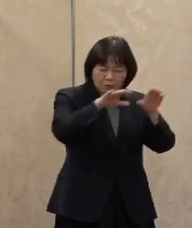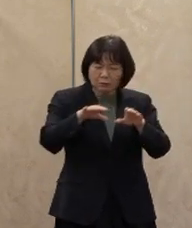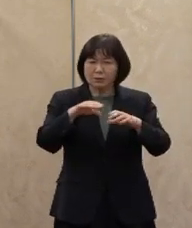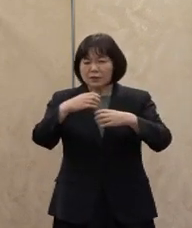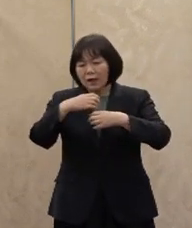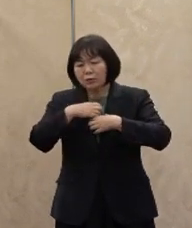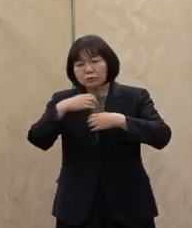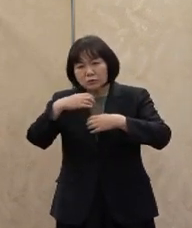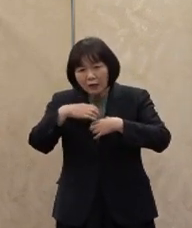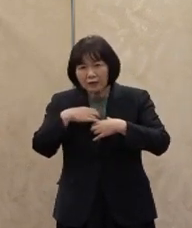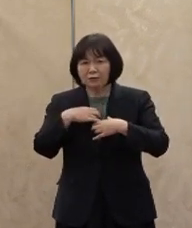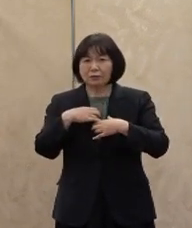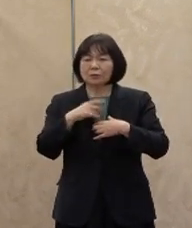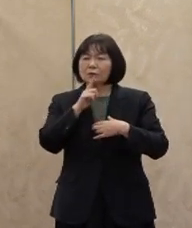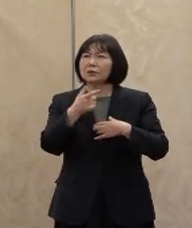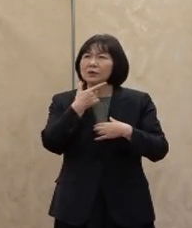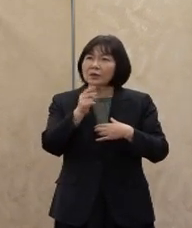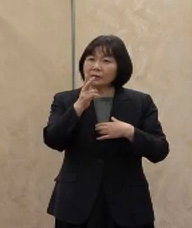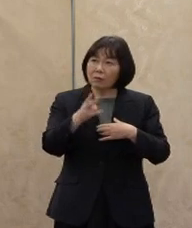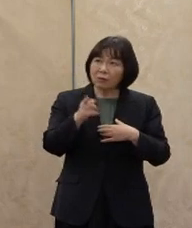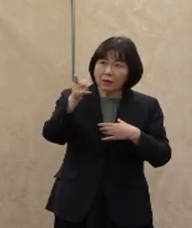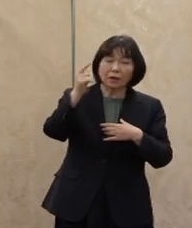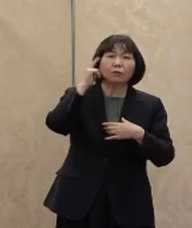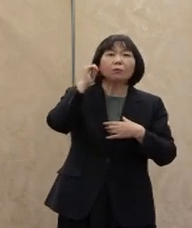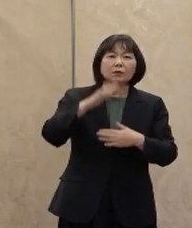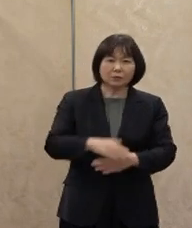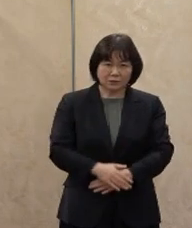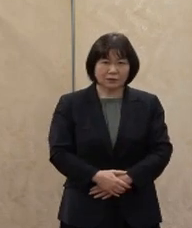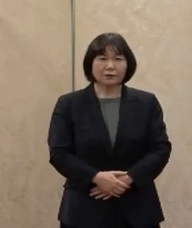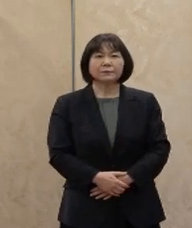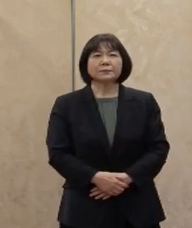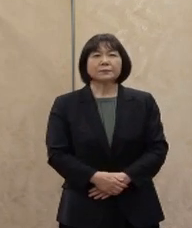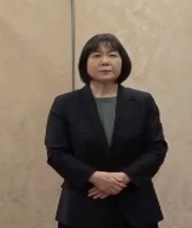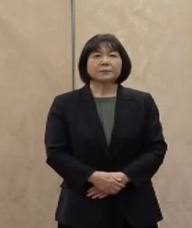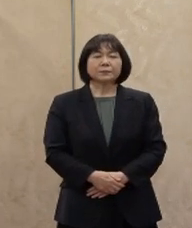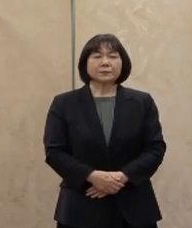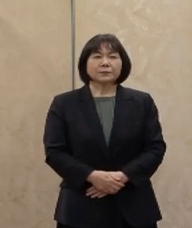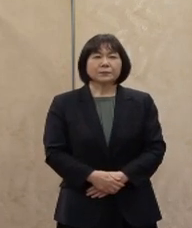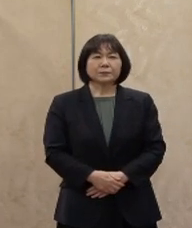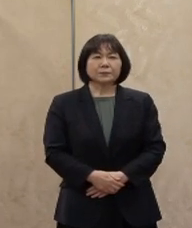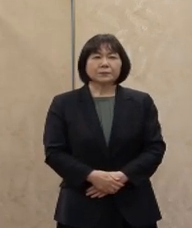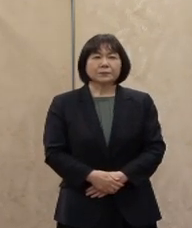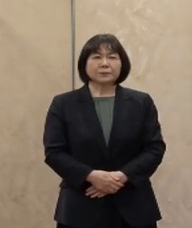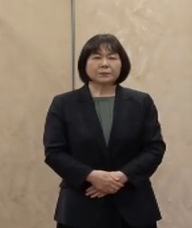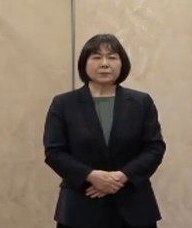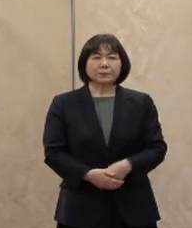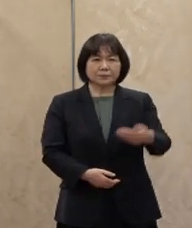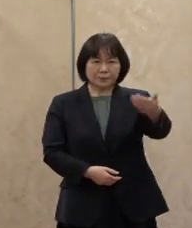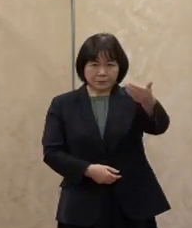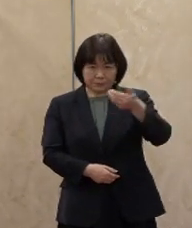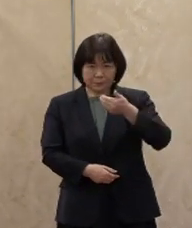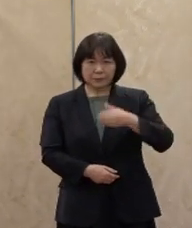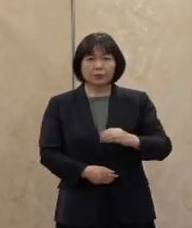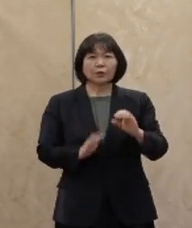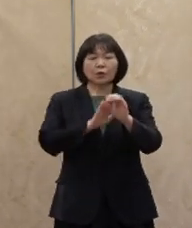があるんだよということを大臣はおっしゃりたかったんじゃないかなと、そういうふうに理解をしています。 あとまあ、コロナの関連